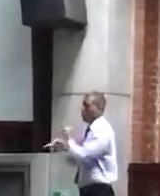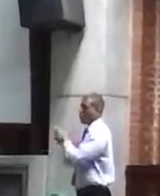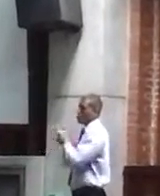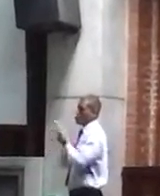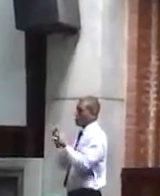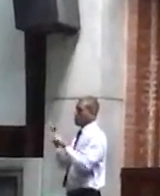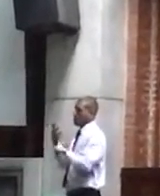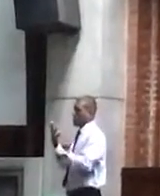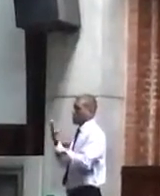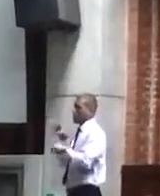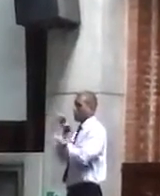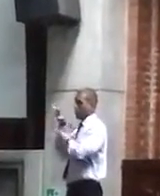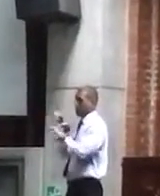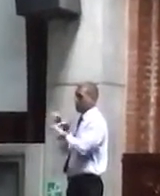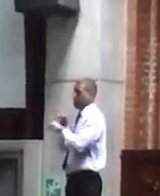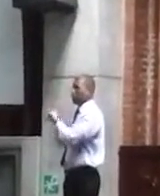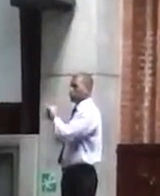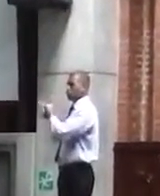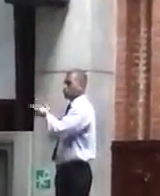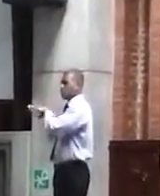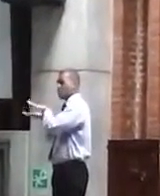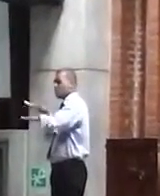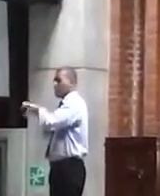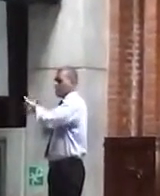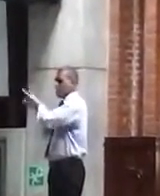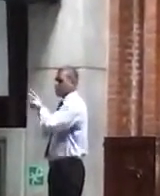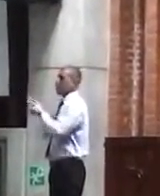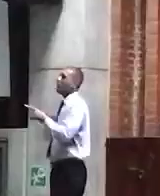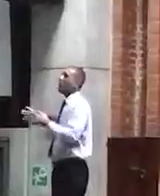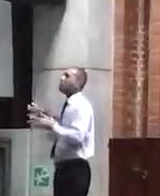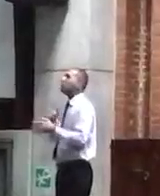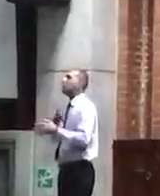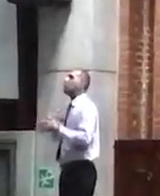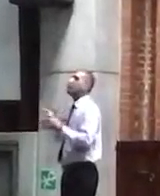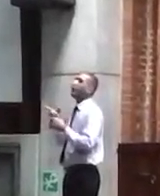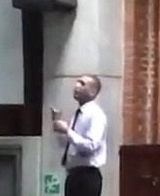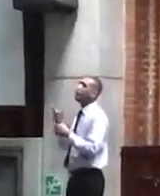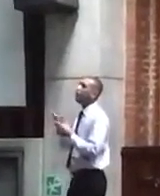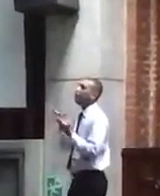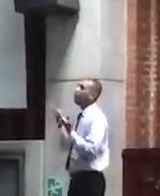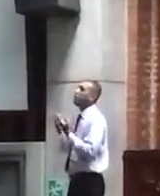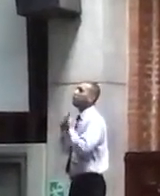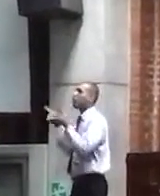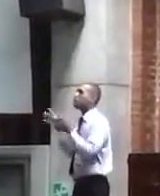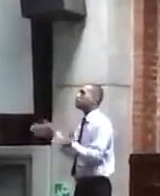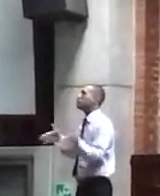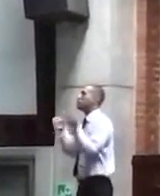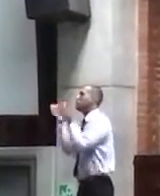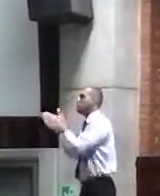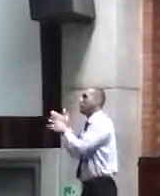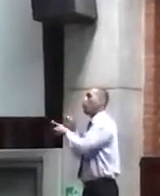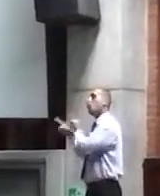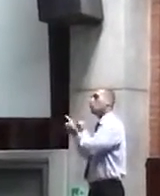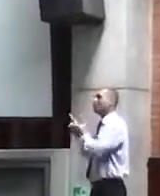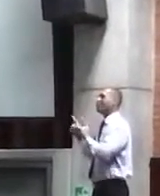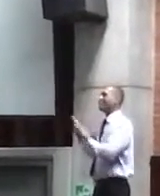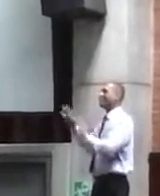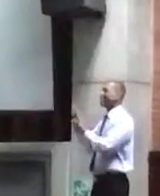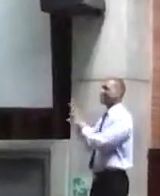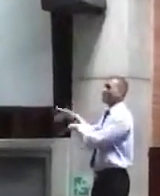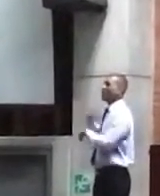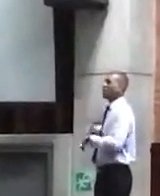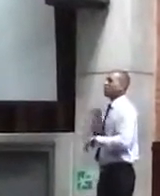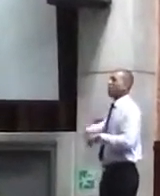habido varios procesos, en uno y otro sentido, oleadas de democratización y autoritarismo en los últimos 40 años. Fíjense, de